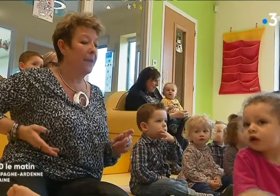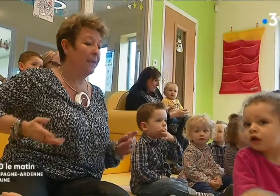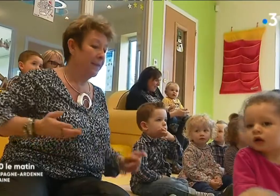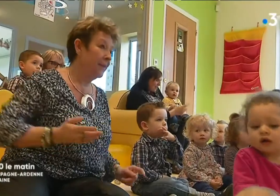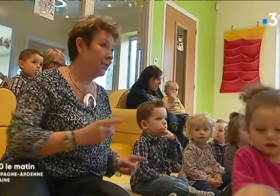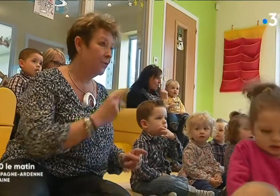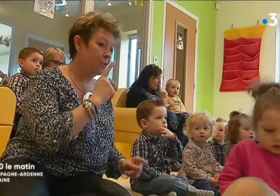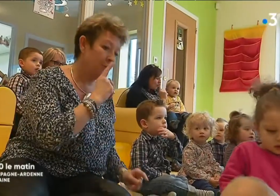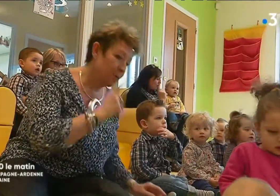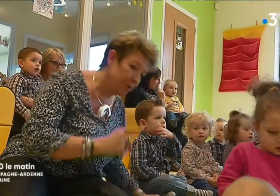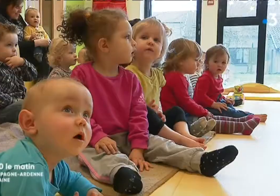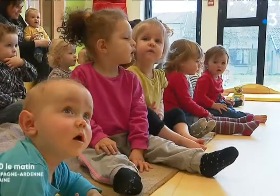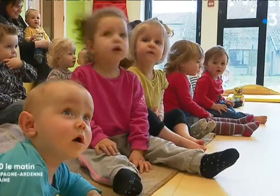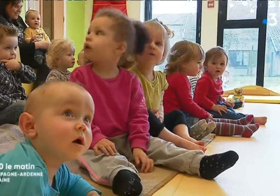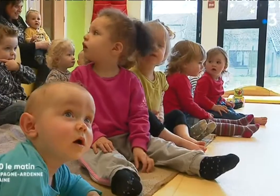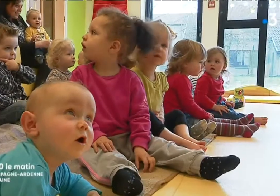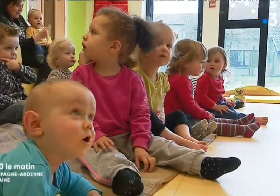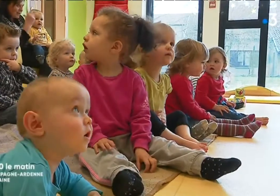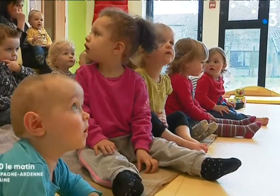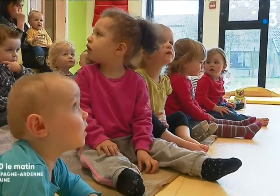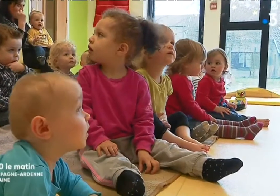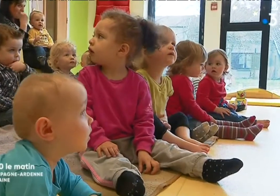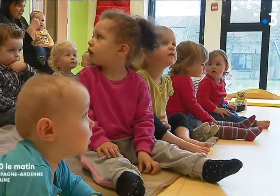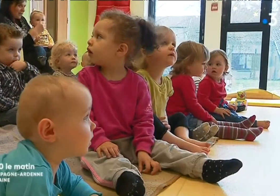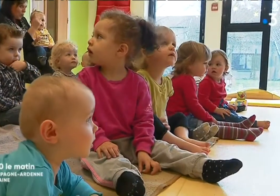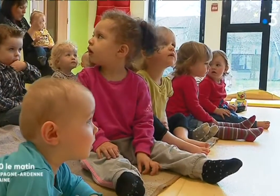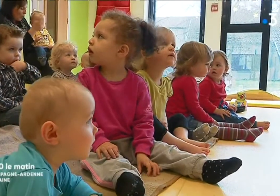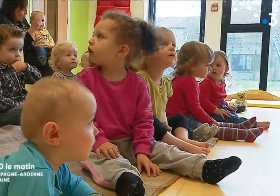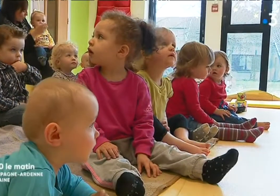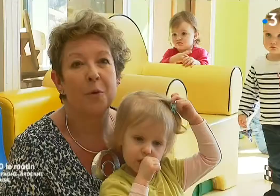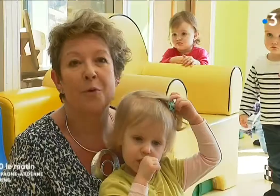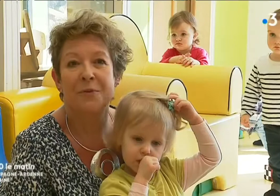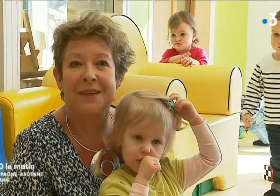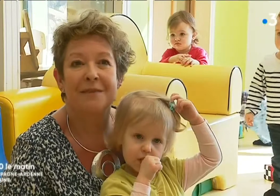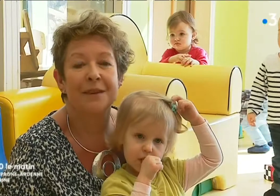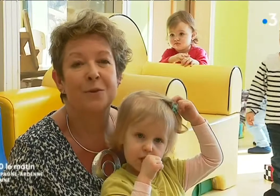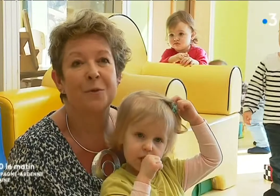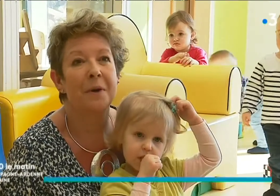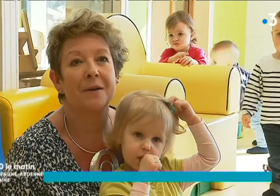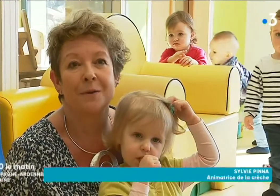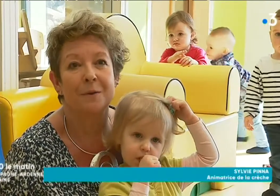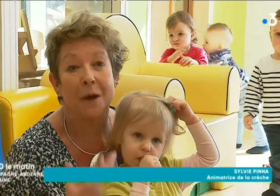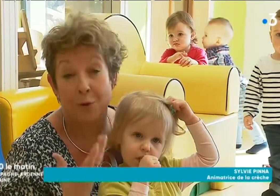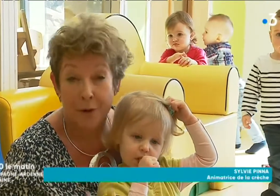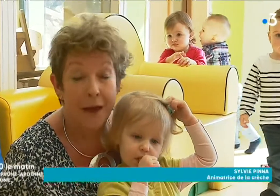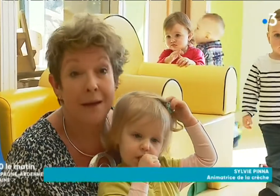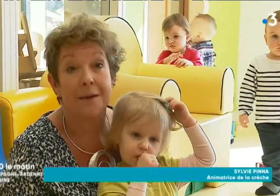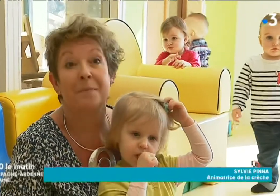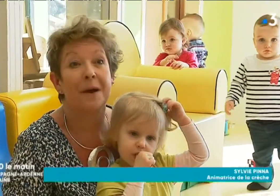pour accompagner les enfants dans cette nouvelle façon de communiquer. On communique avec eux par le regard, par